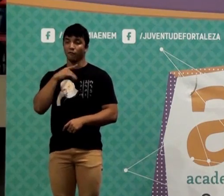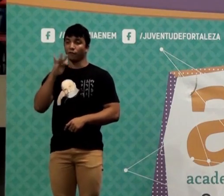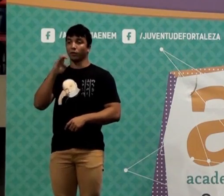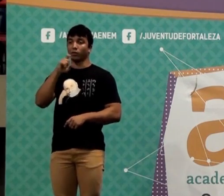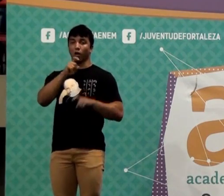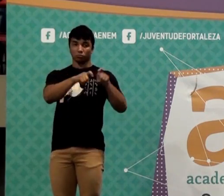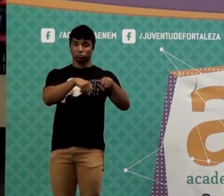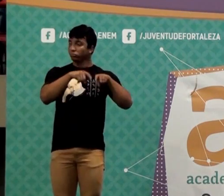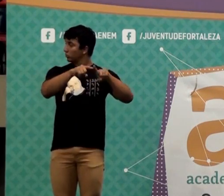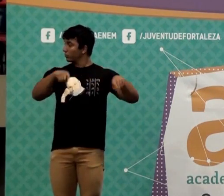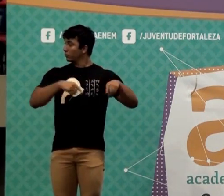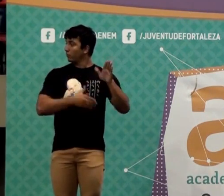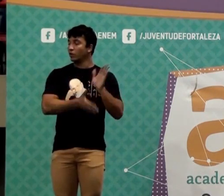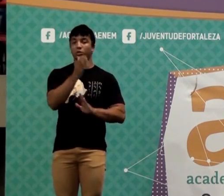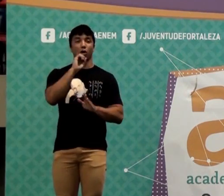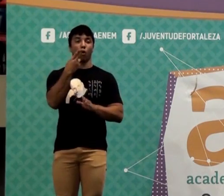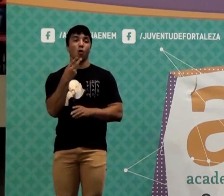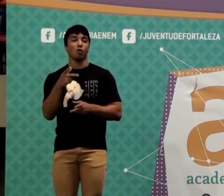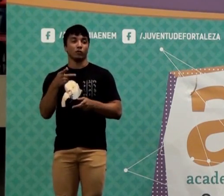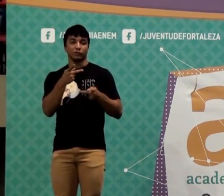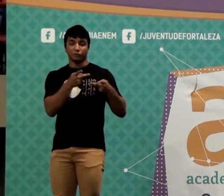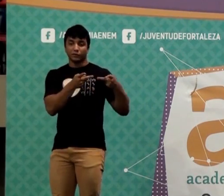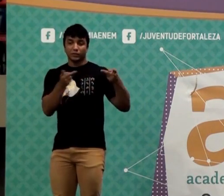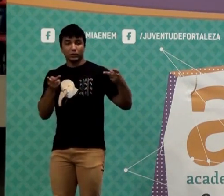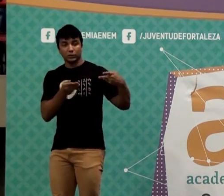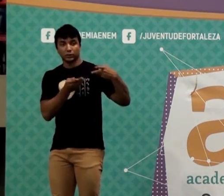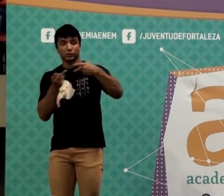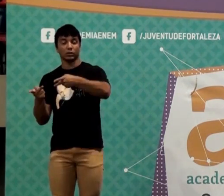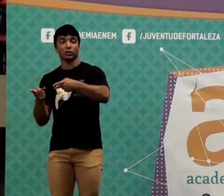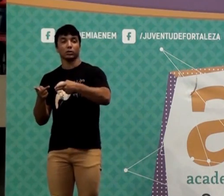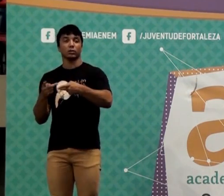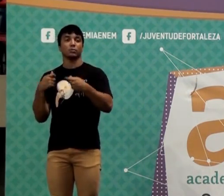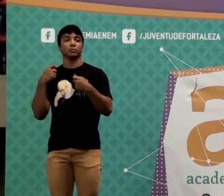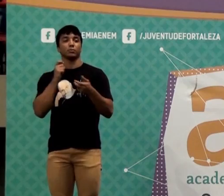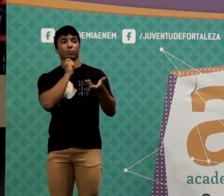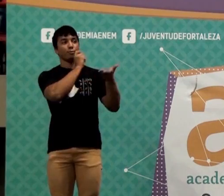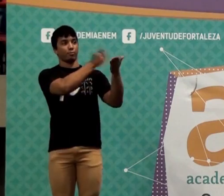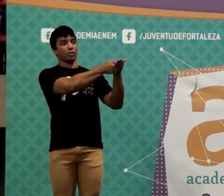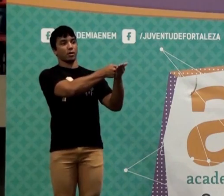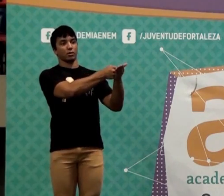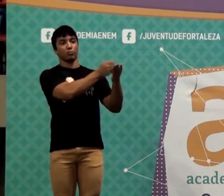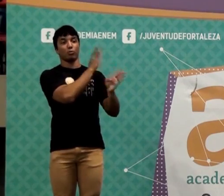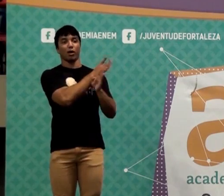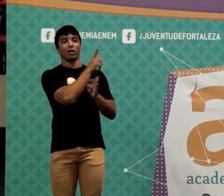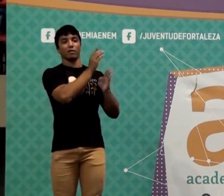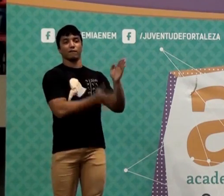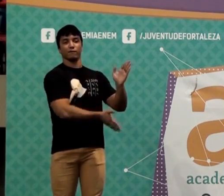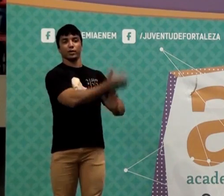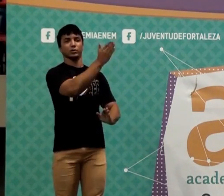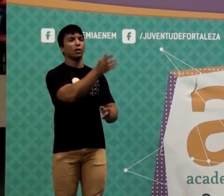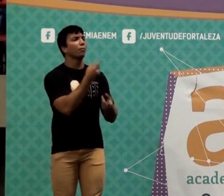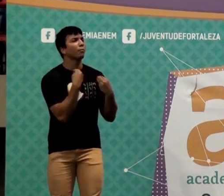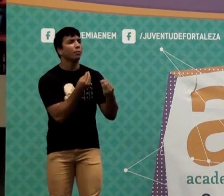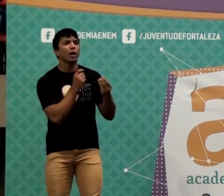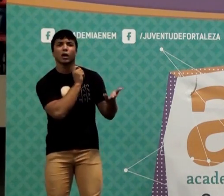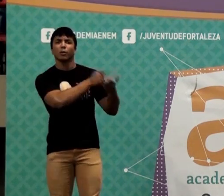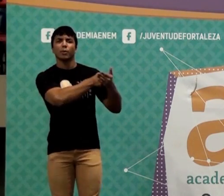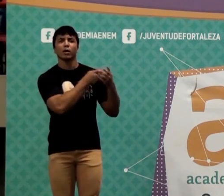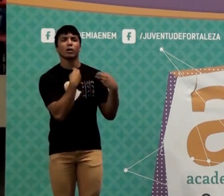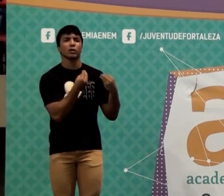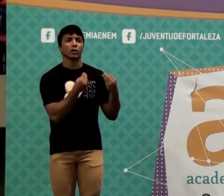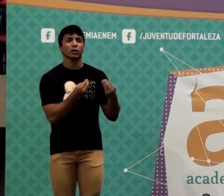pessoas, mais 3 dias por semana de graça, mais 1/3, mais 10%, mais o uso da